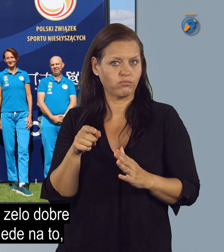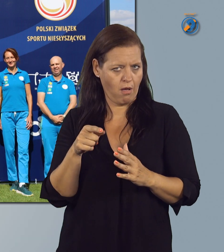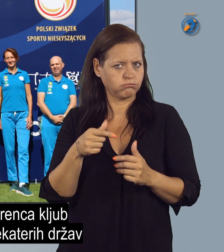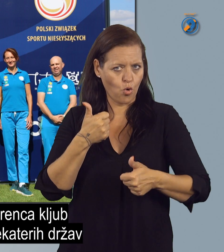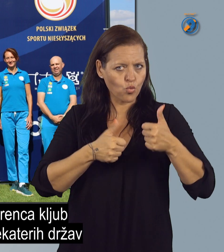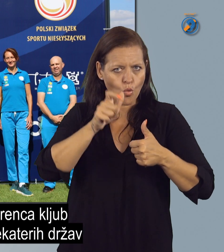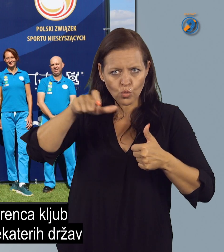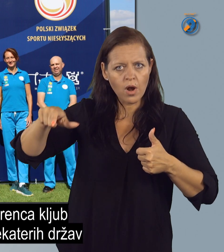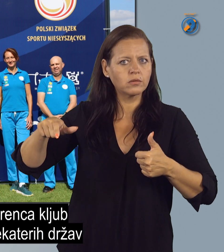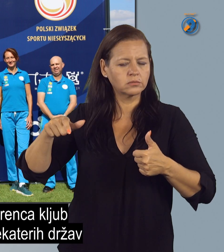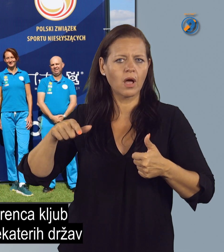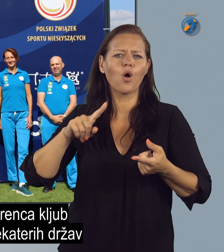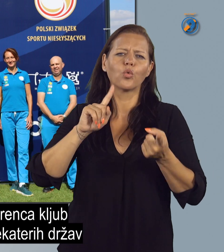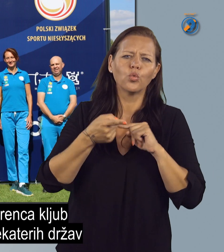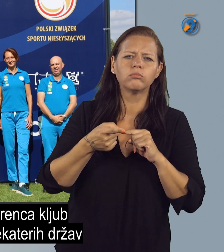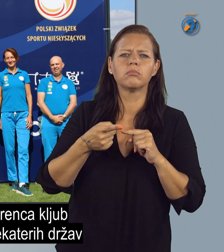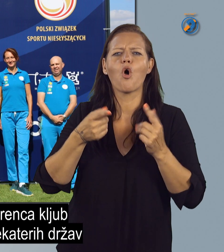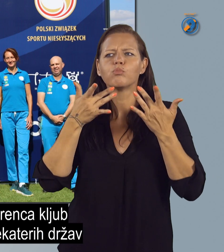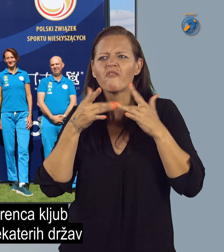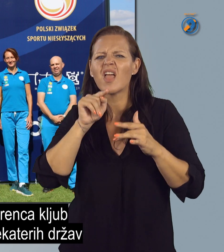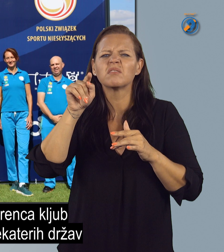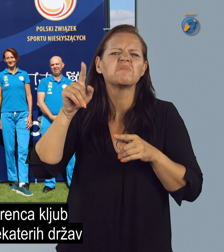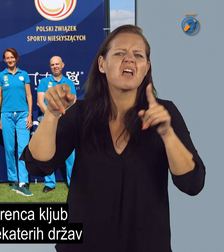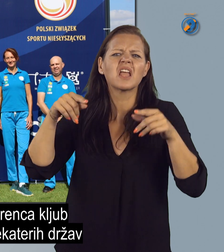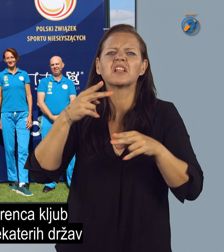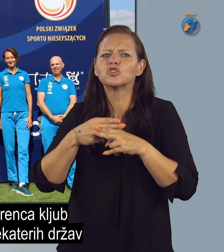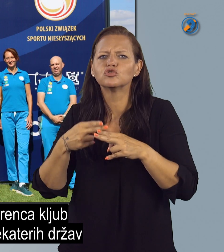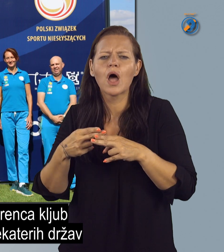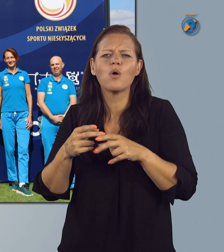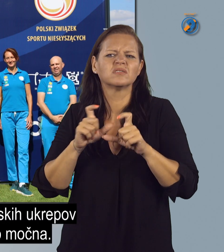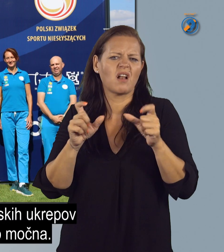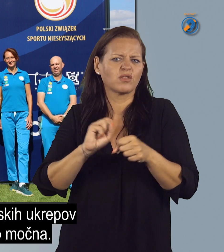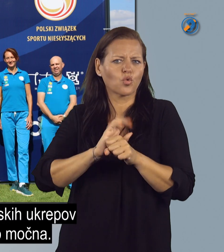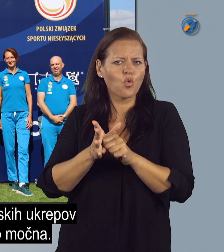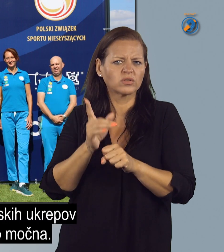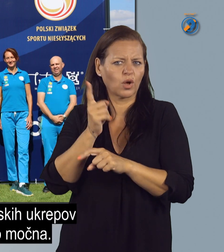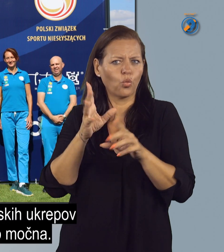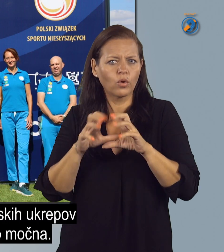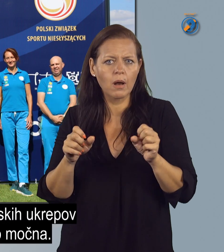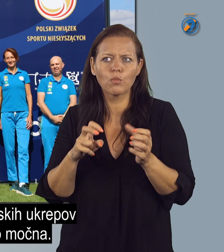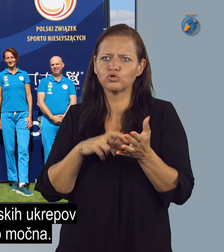kljub odpovedim nekaterih držav zaradi koronskih ukrepov še vedno močna.